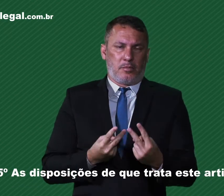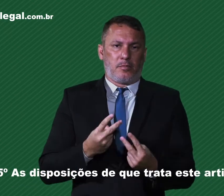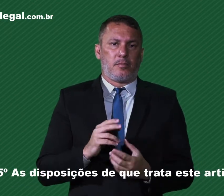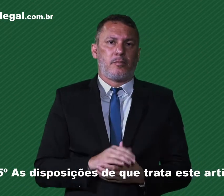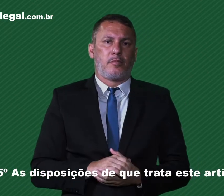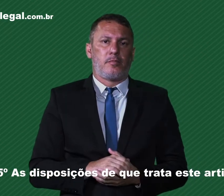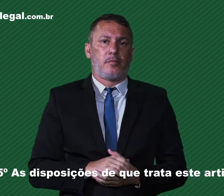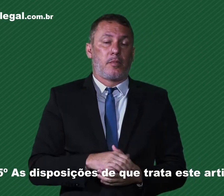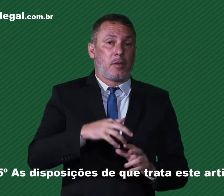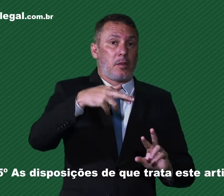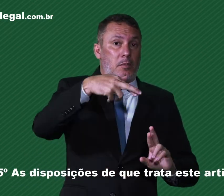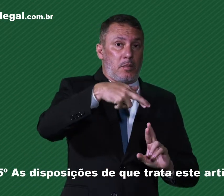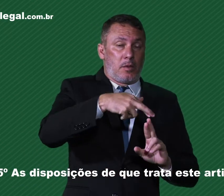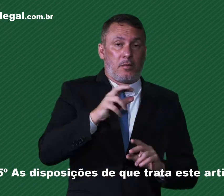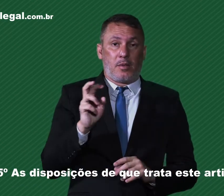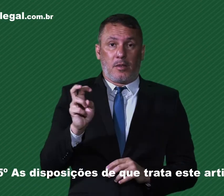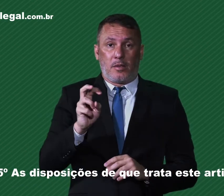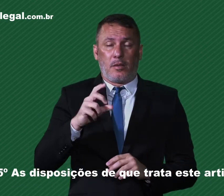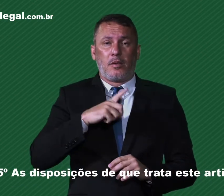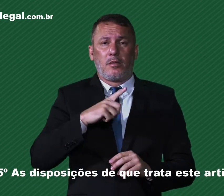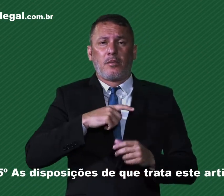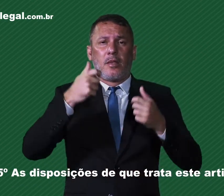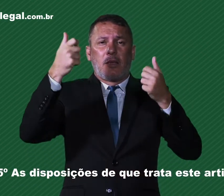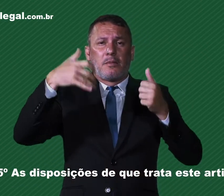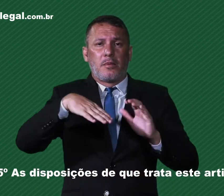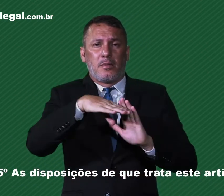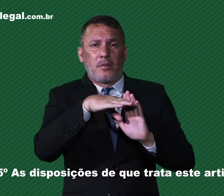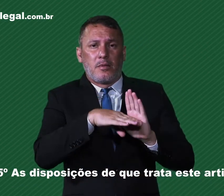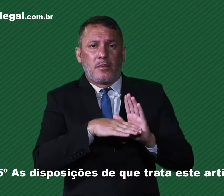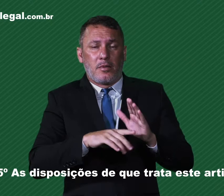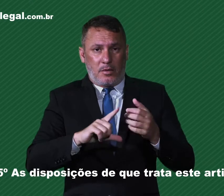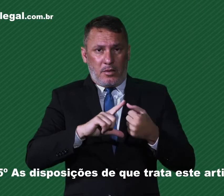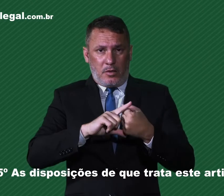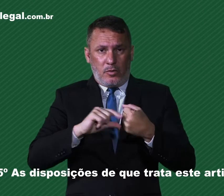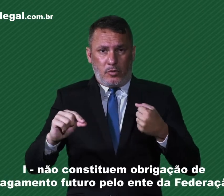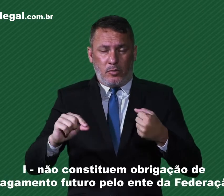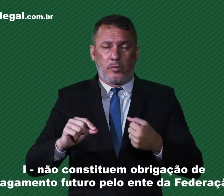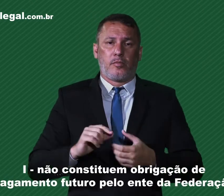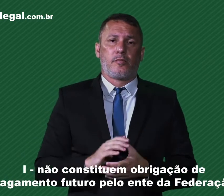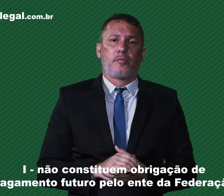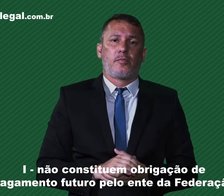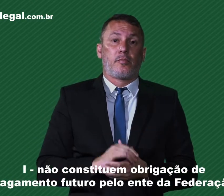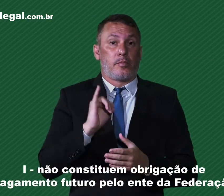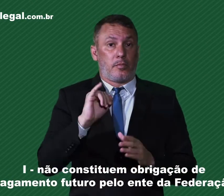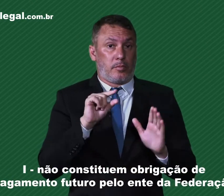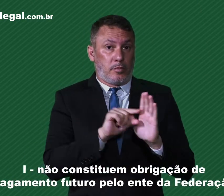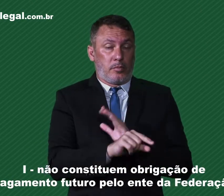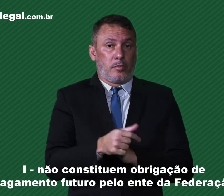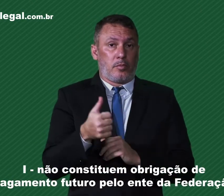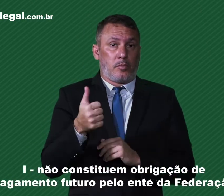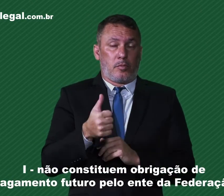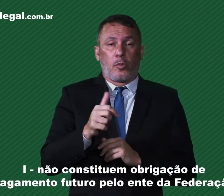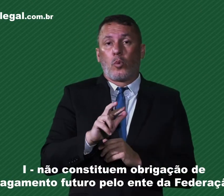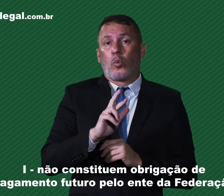quinto as disposições de que trata este artigo os dois pontos inciso 1 não constituem